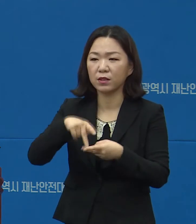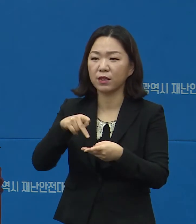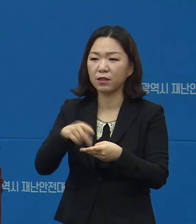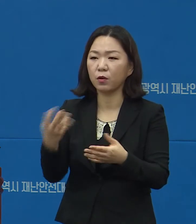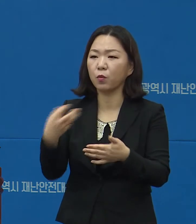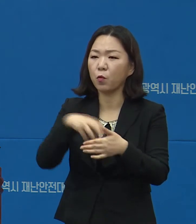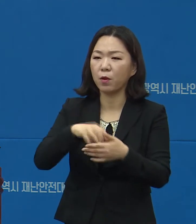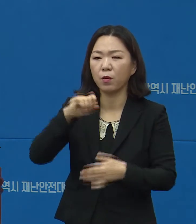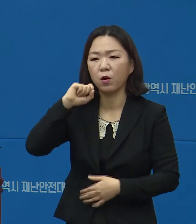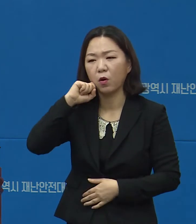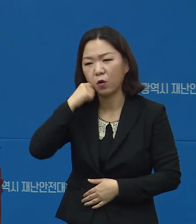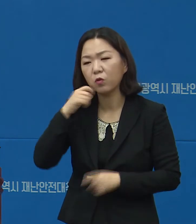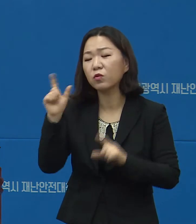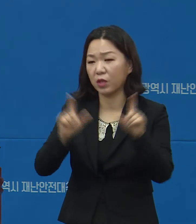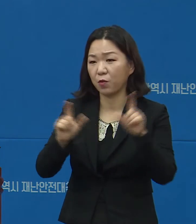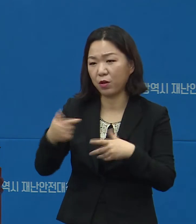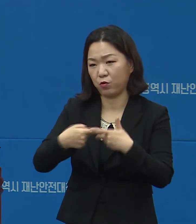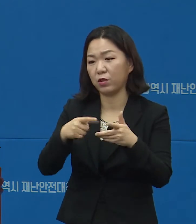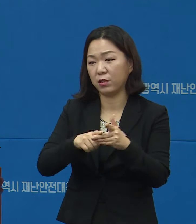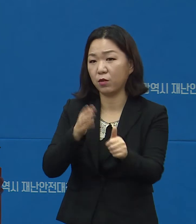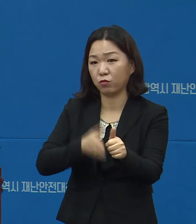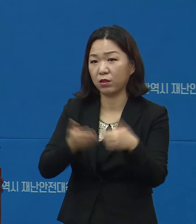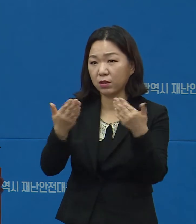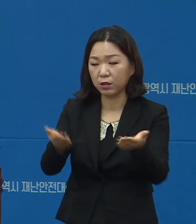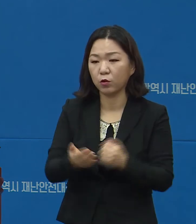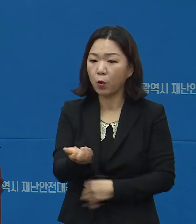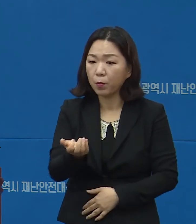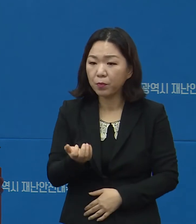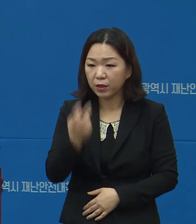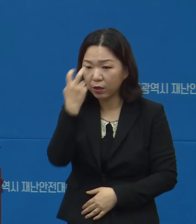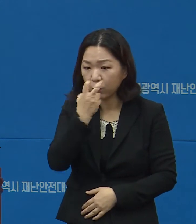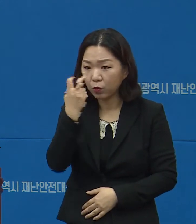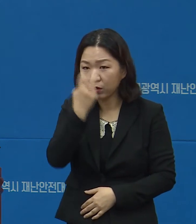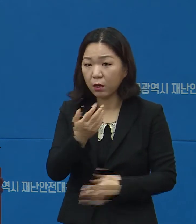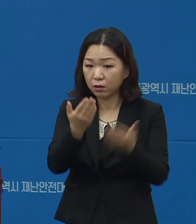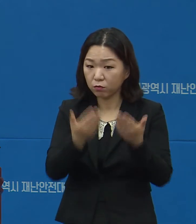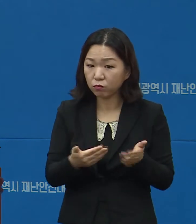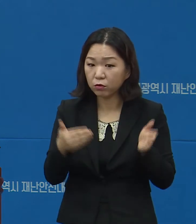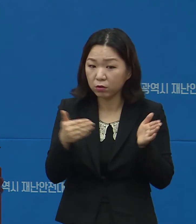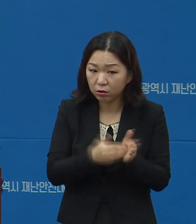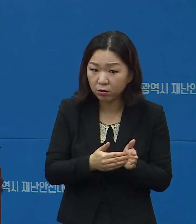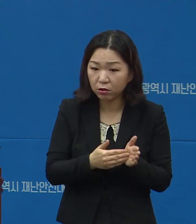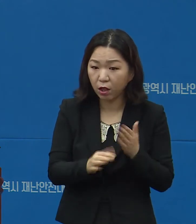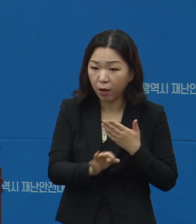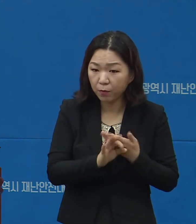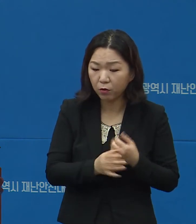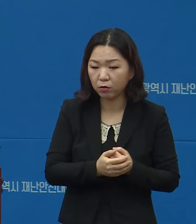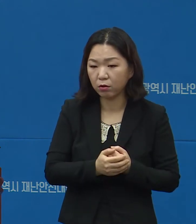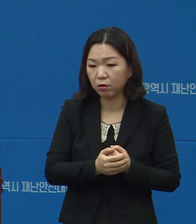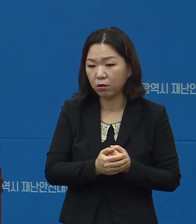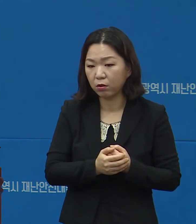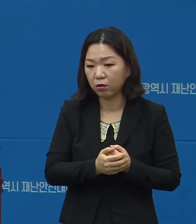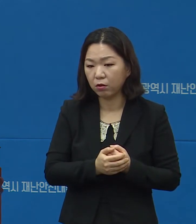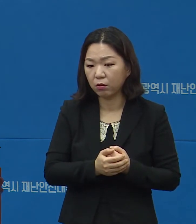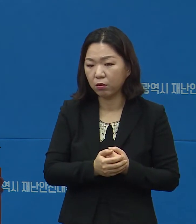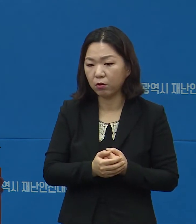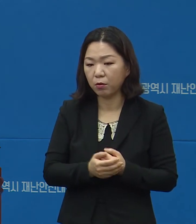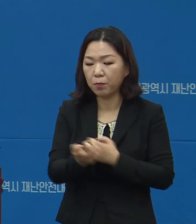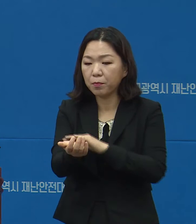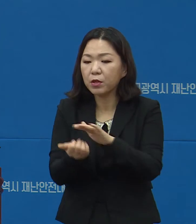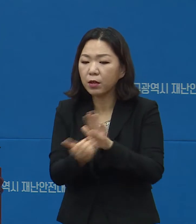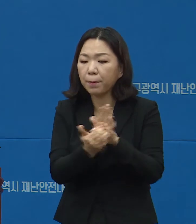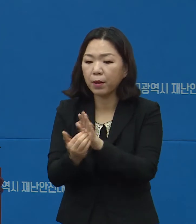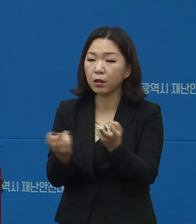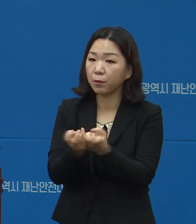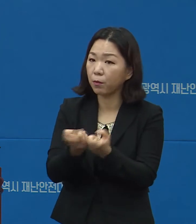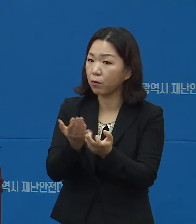점을 여러분께서 이해를 해주시고 왜 미리 역학조사 다 하고 했으면은 다 알고 대처를 세울 수 있었을